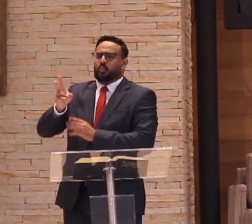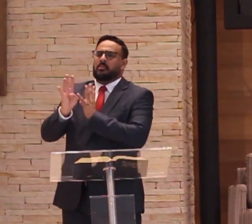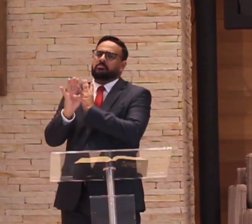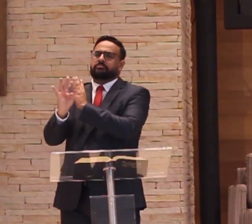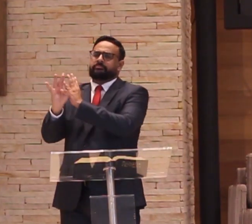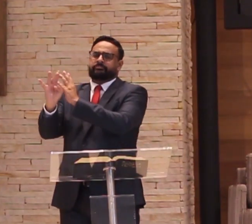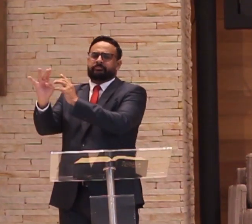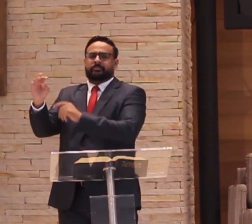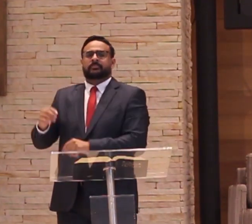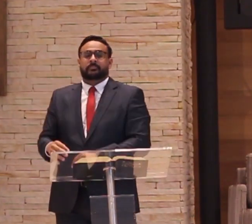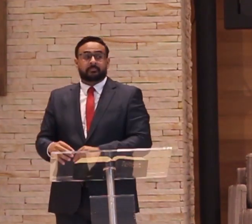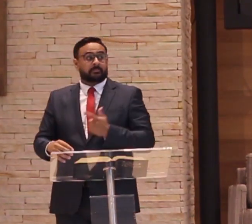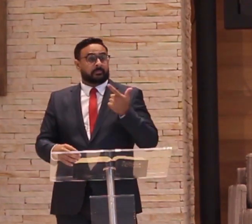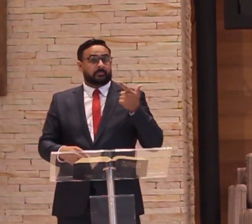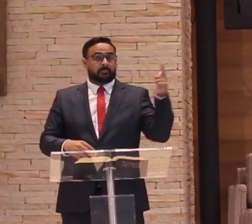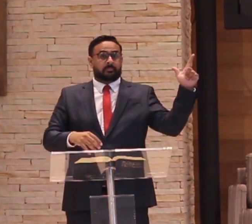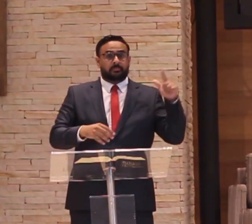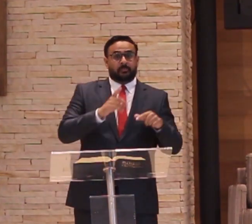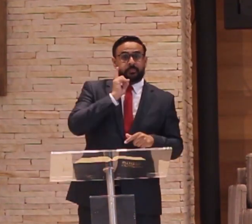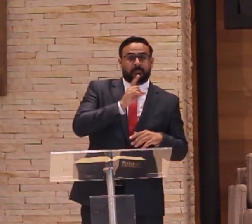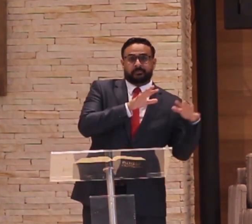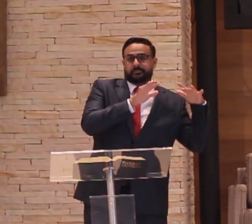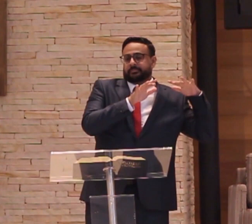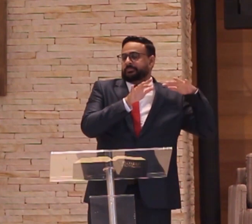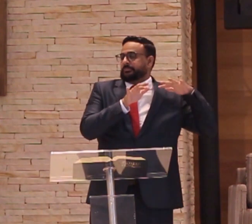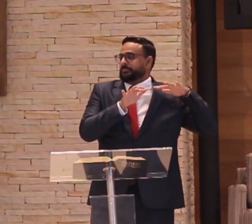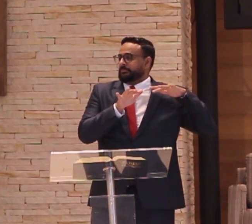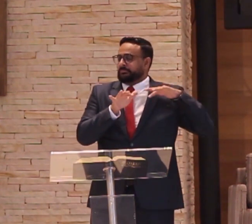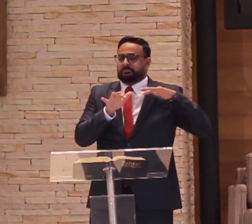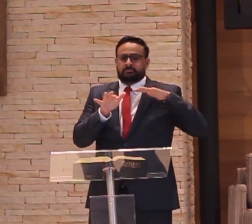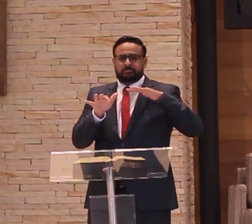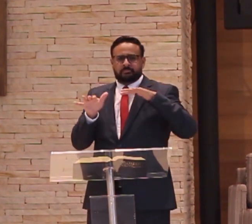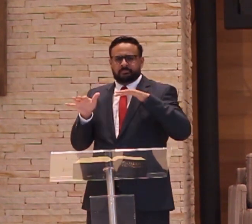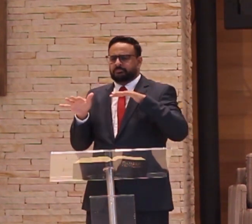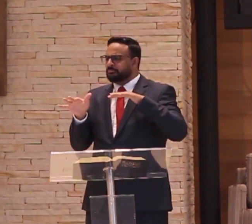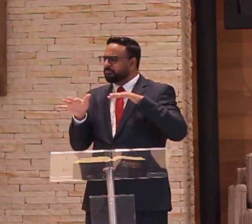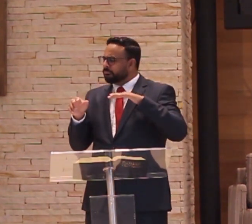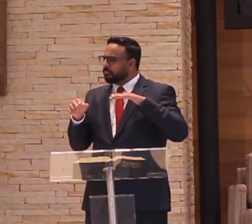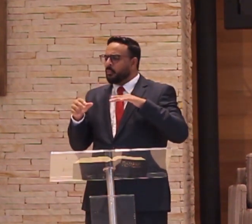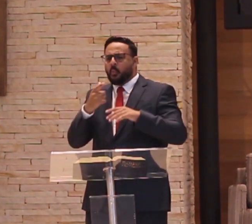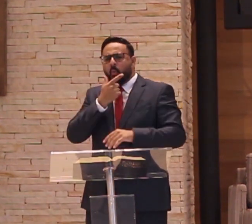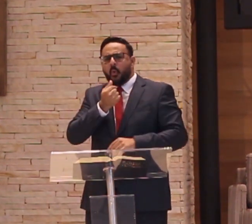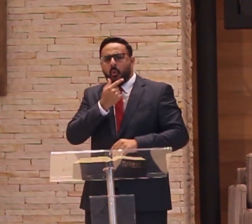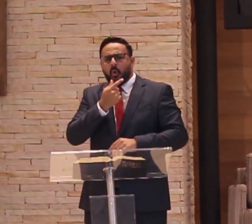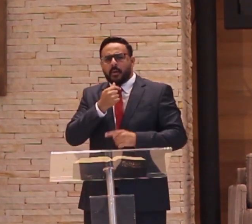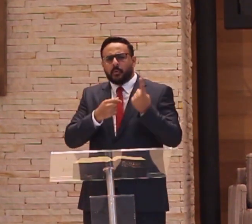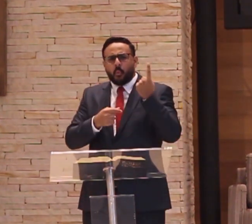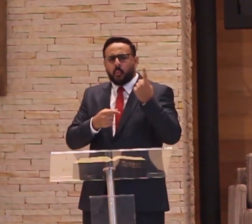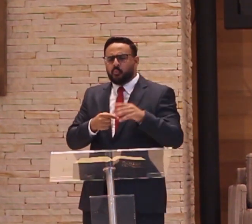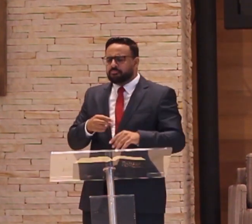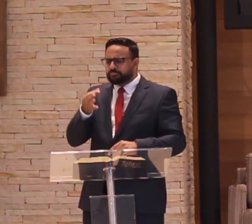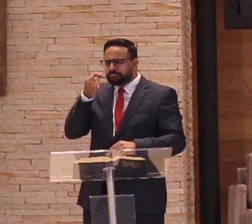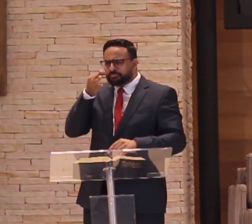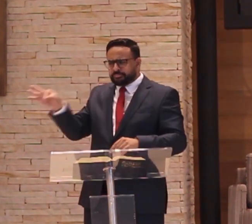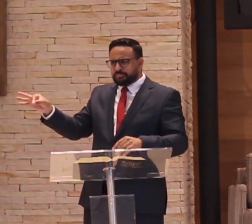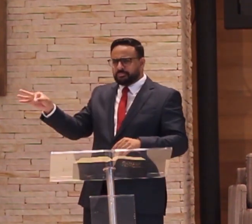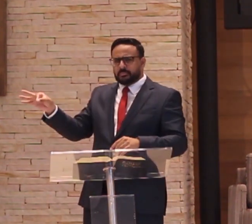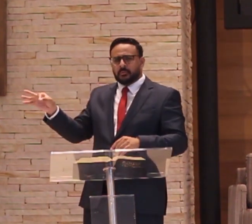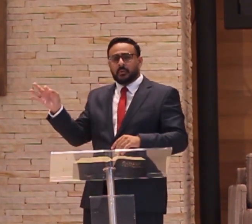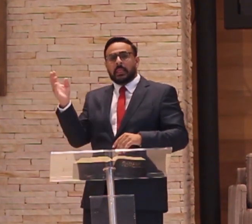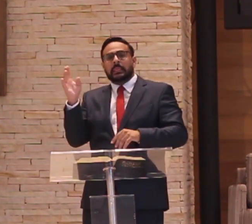sobrevivendo. E quando alguém morria, ficava pelo caminho. Os